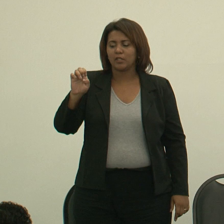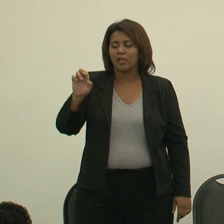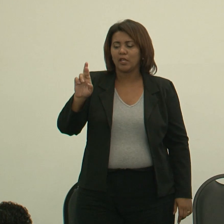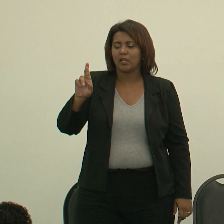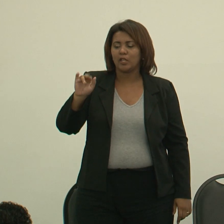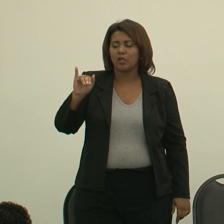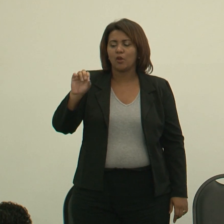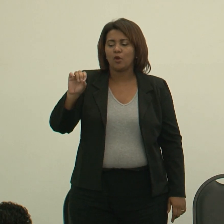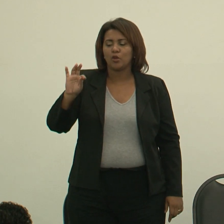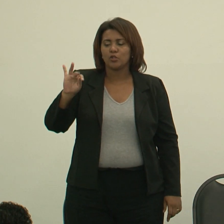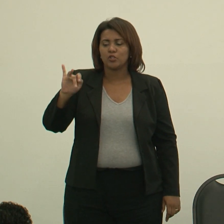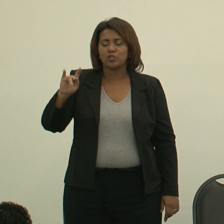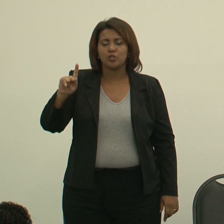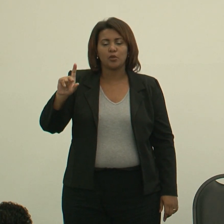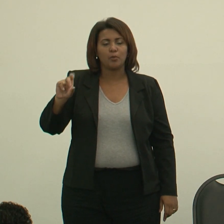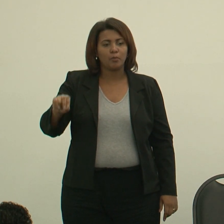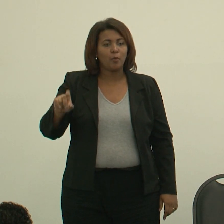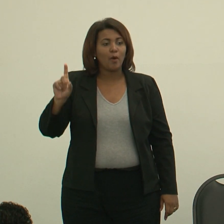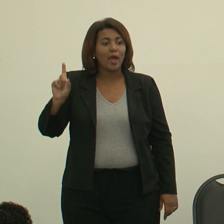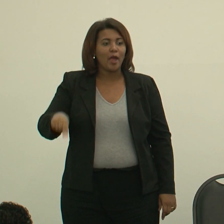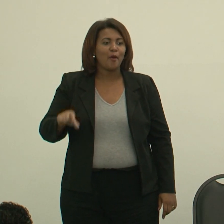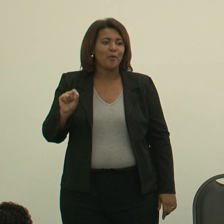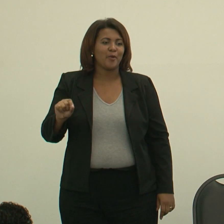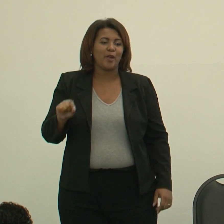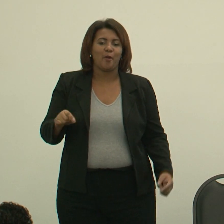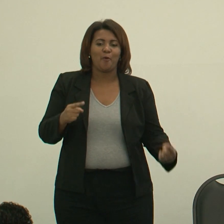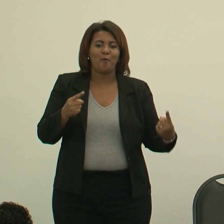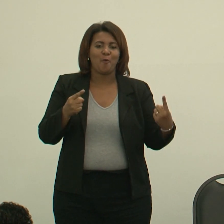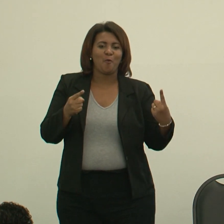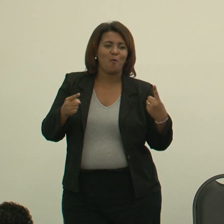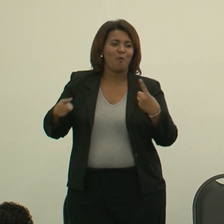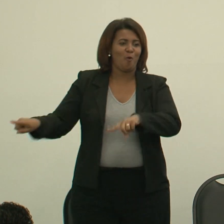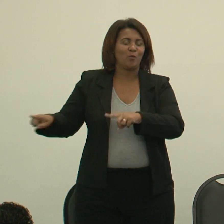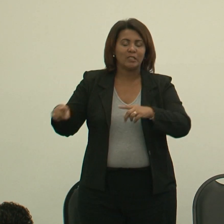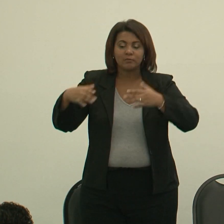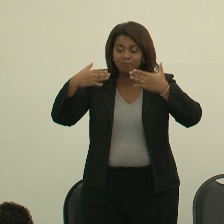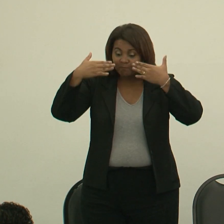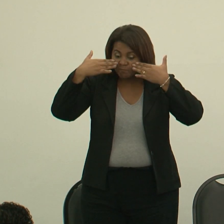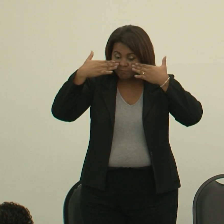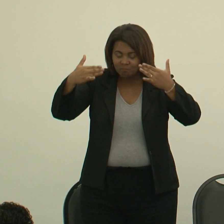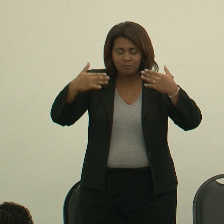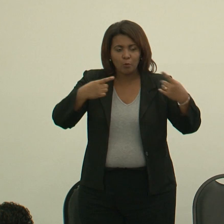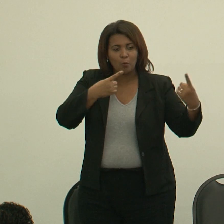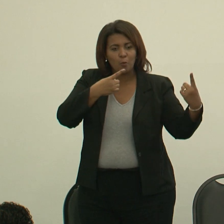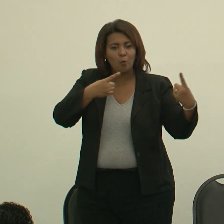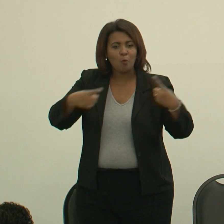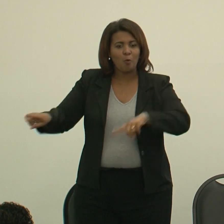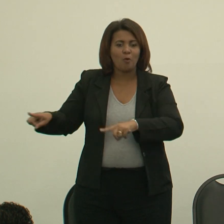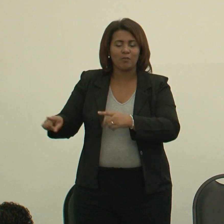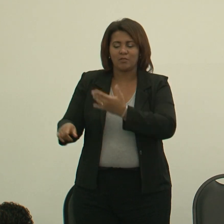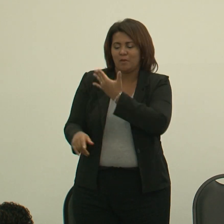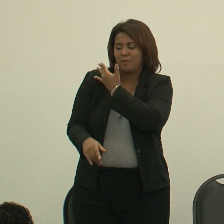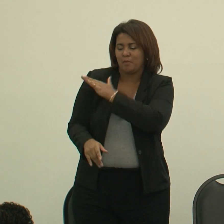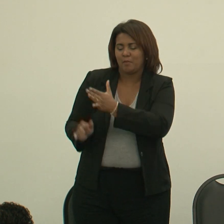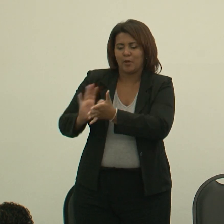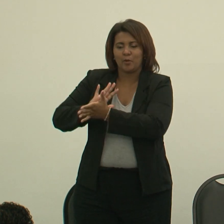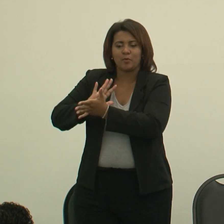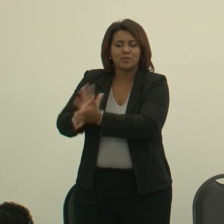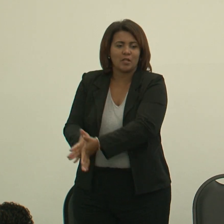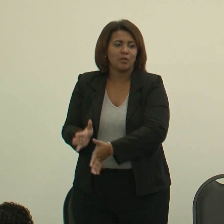e manifestação do preconceito. Já é diferente de estigma. O estereótipo, ele